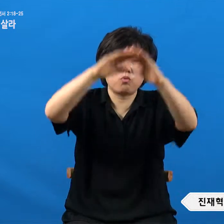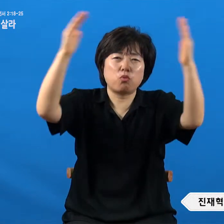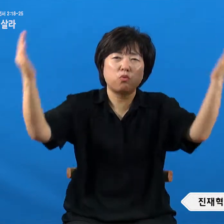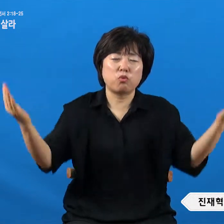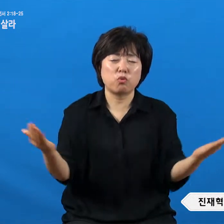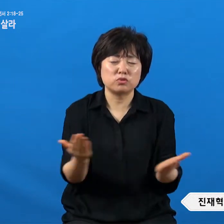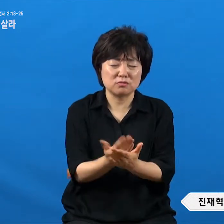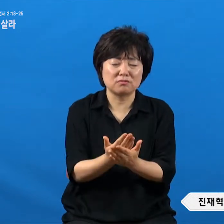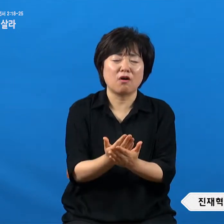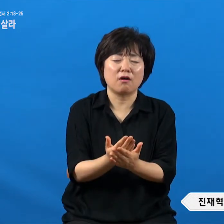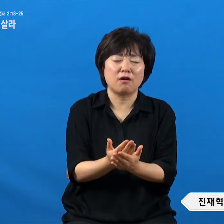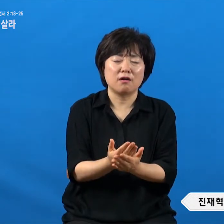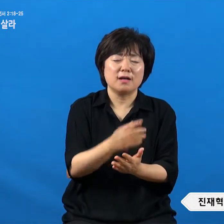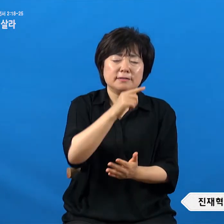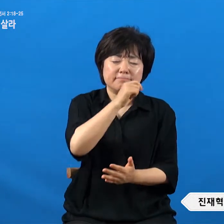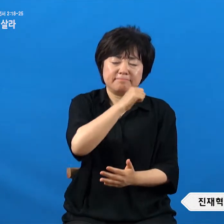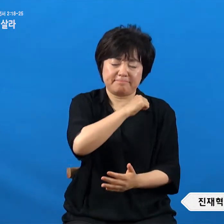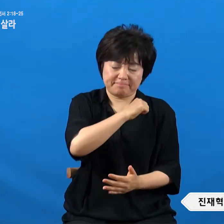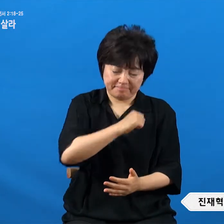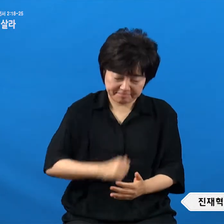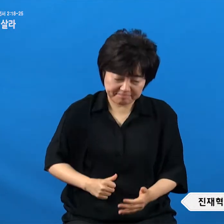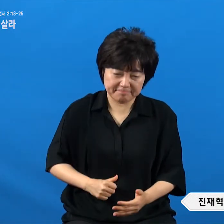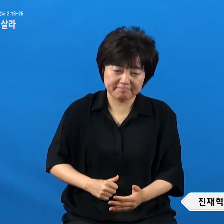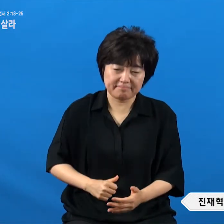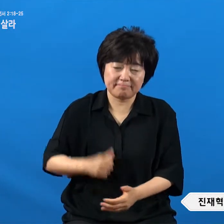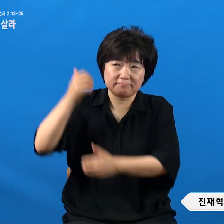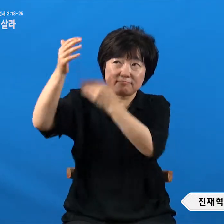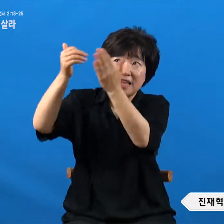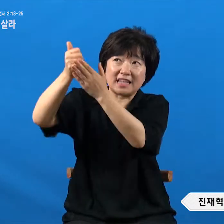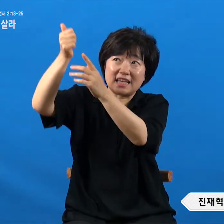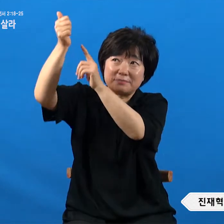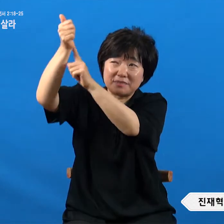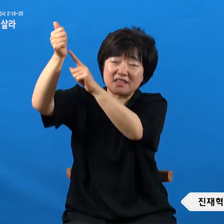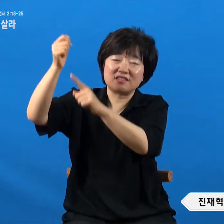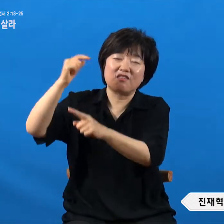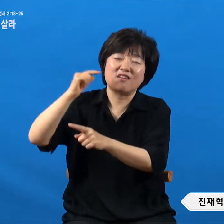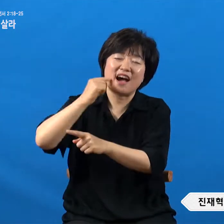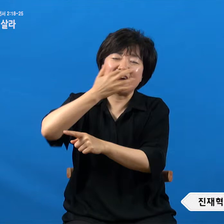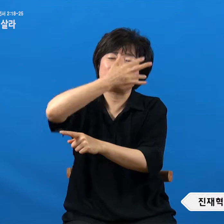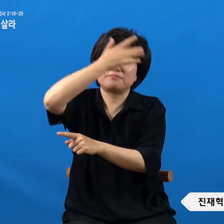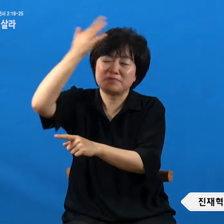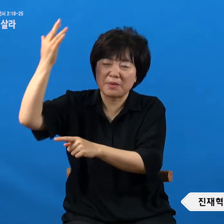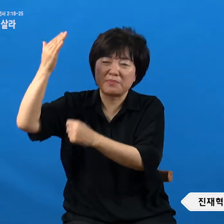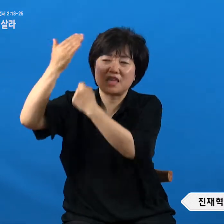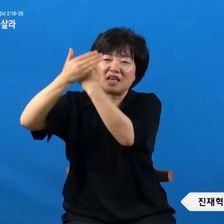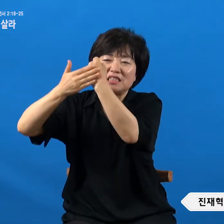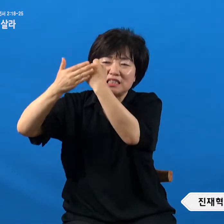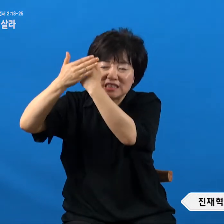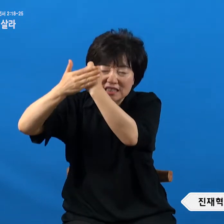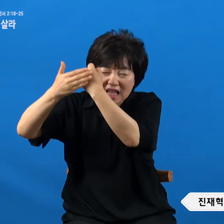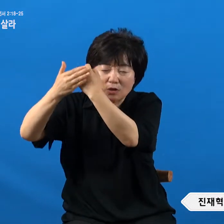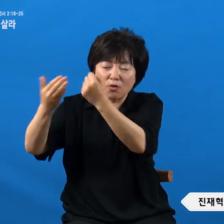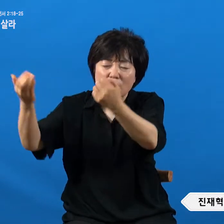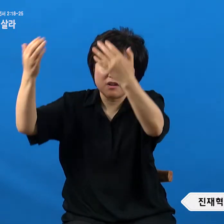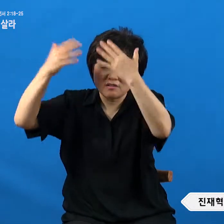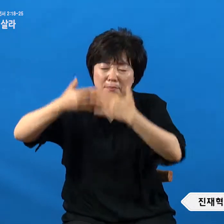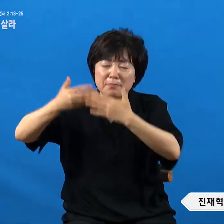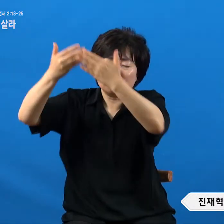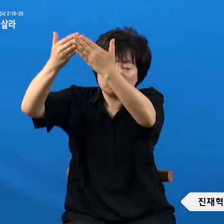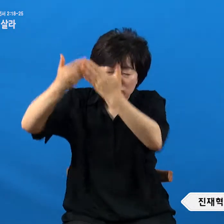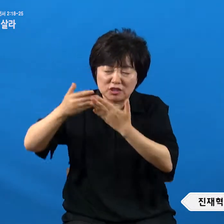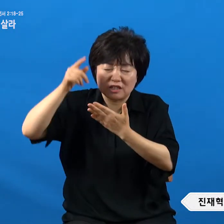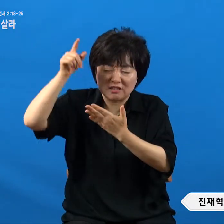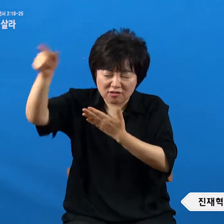것들을 하나님께서 아름답게 은혜로 세우실 그것을 믿고